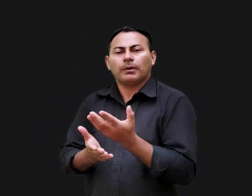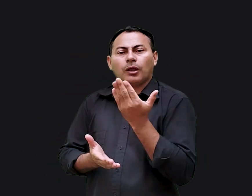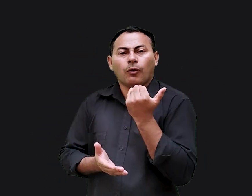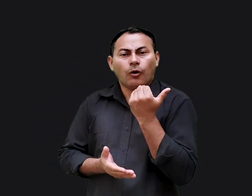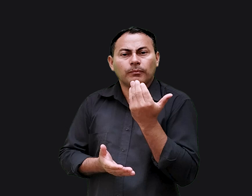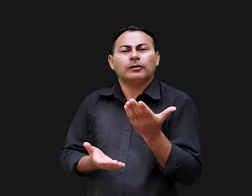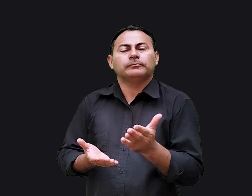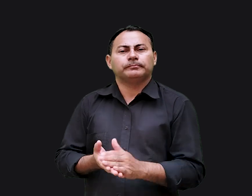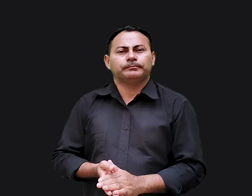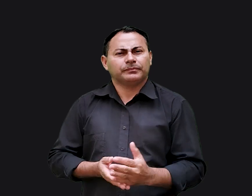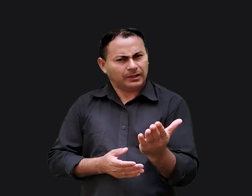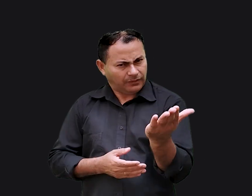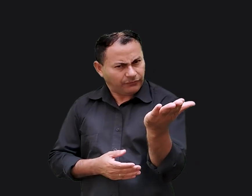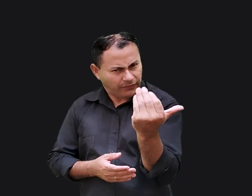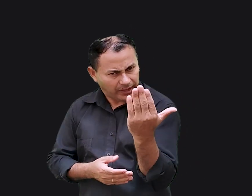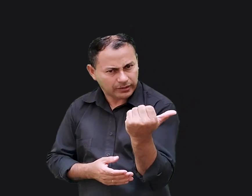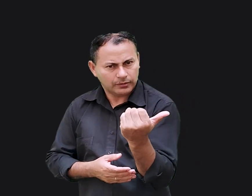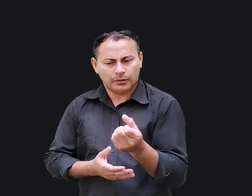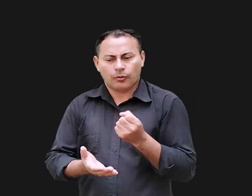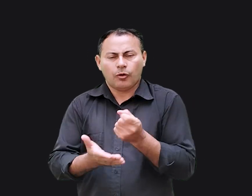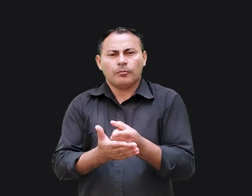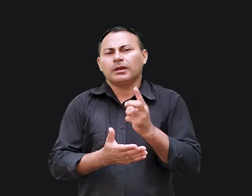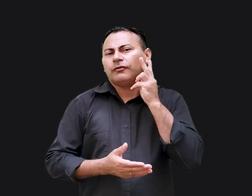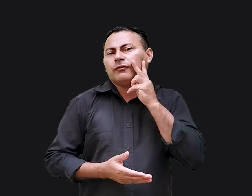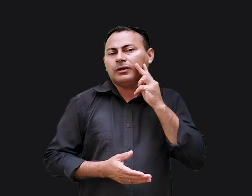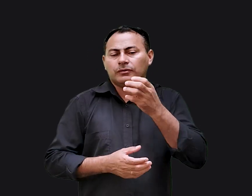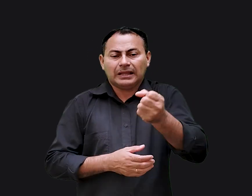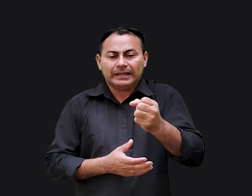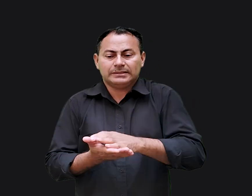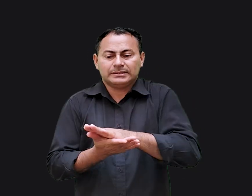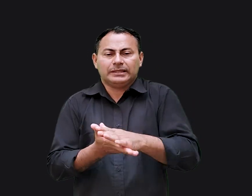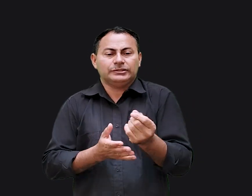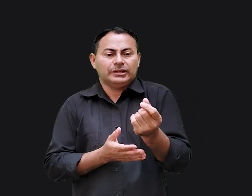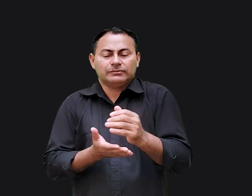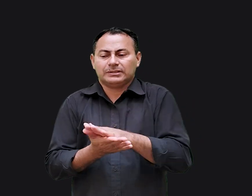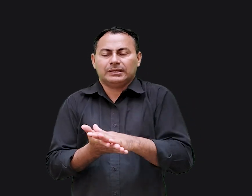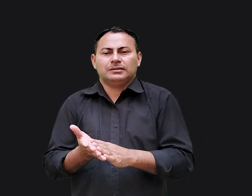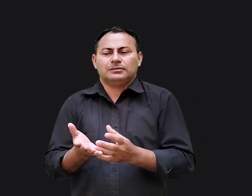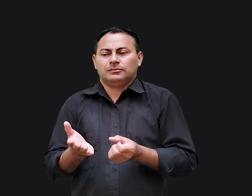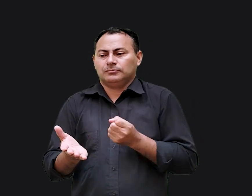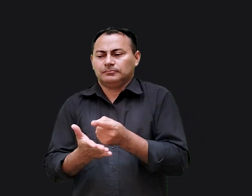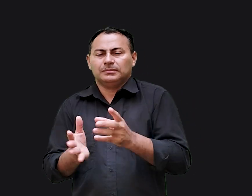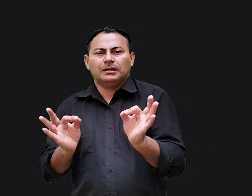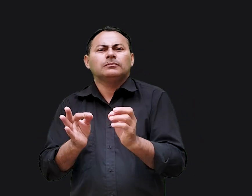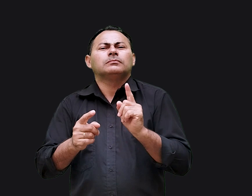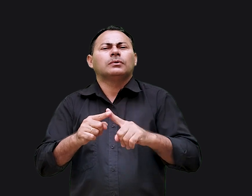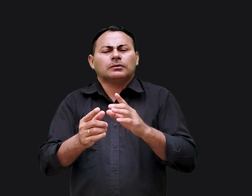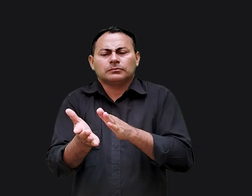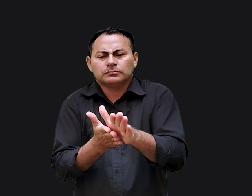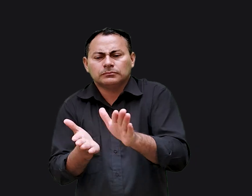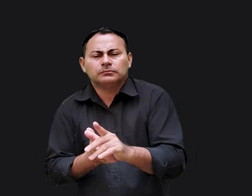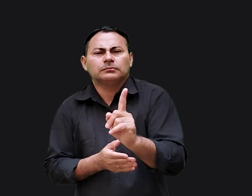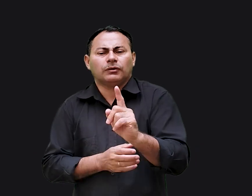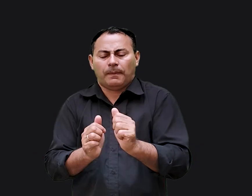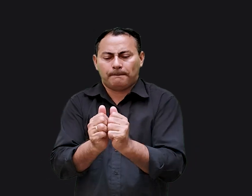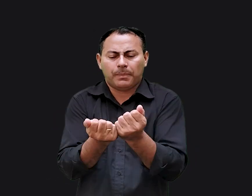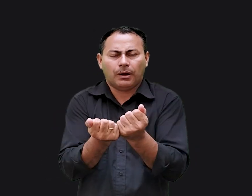comam. Venham, comprem vinho e leite sem dinheiro e sem custo. Por que gastar dinheiro naquilo que não é pão e o